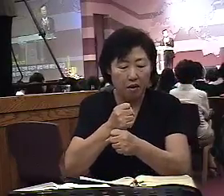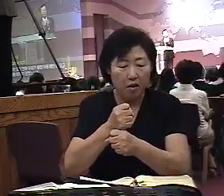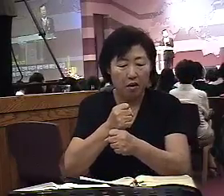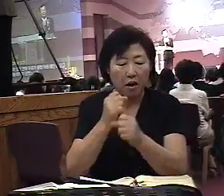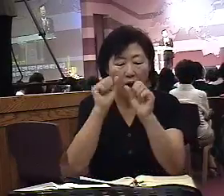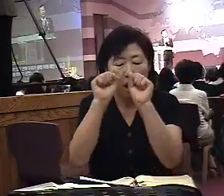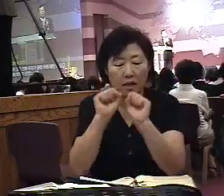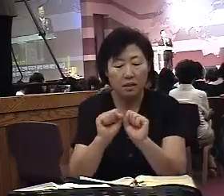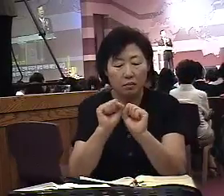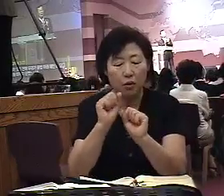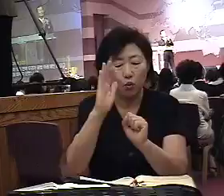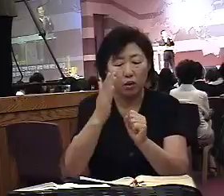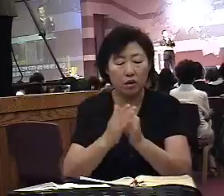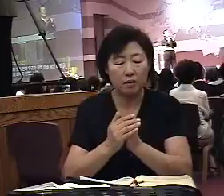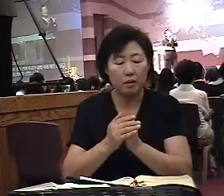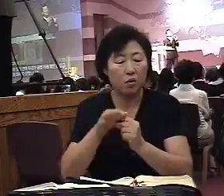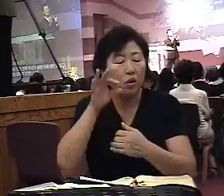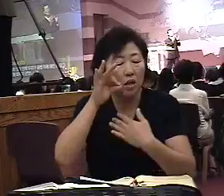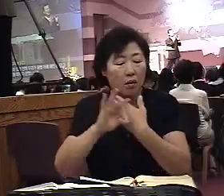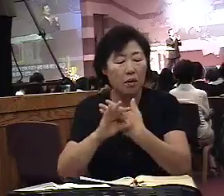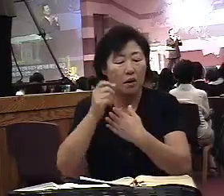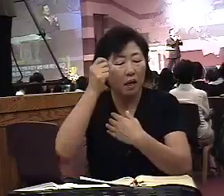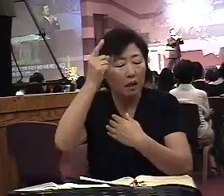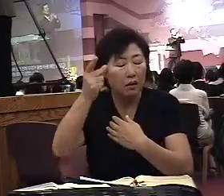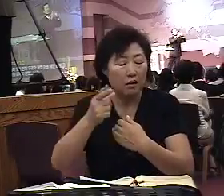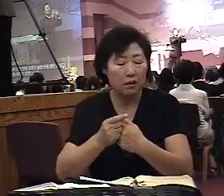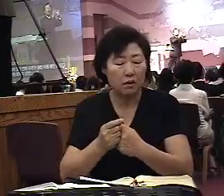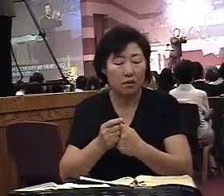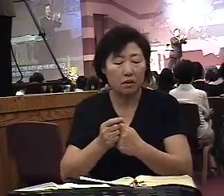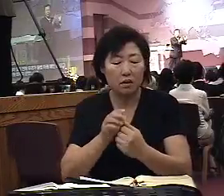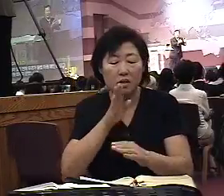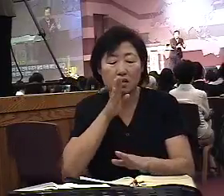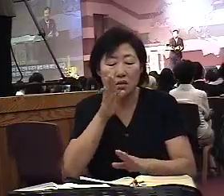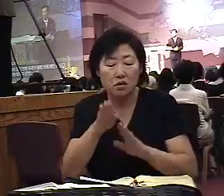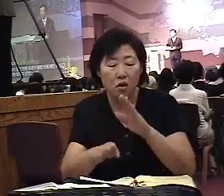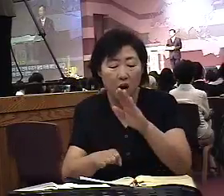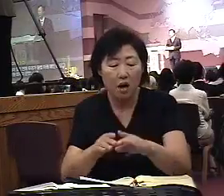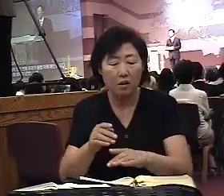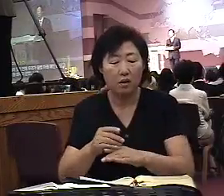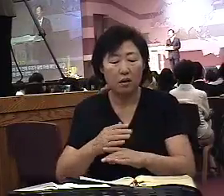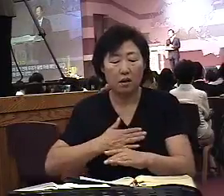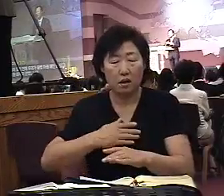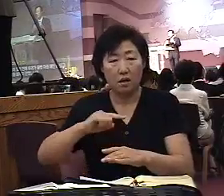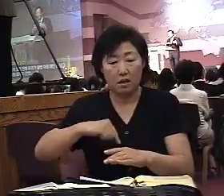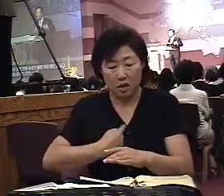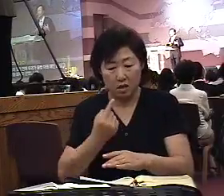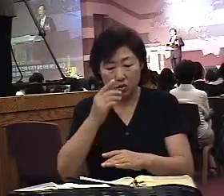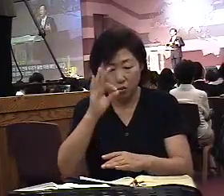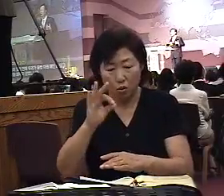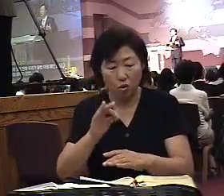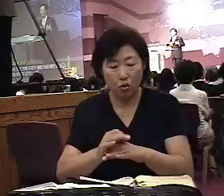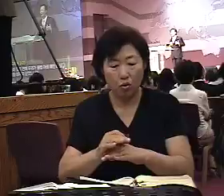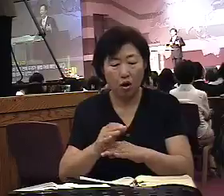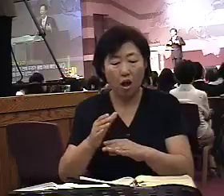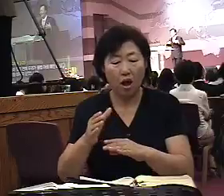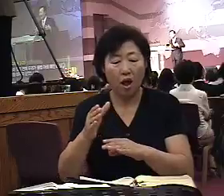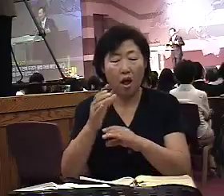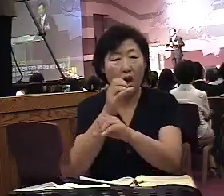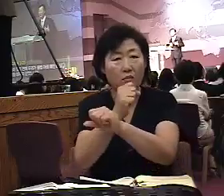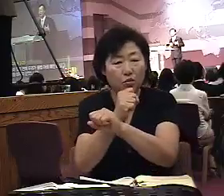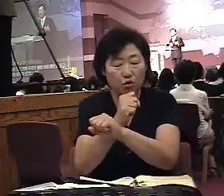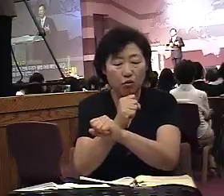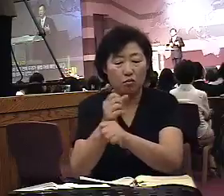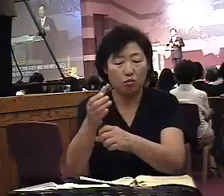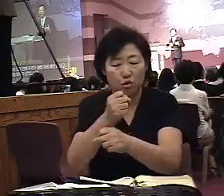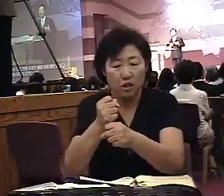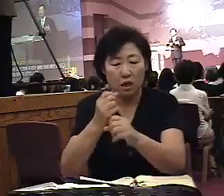바 되었도다. 왜냐하면 깨닫는 것을 실천할 수 없는 나 자신을 보기 때문에 매인 자와 같습니다.